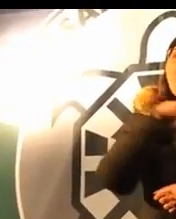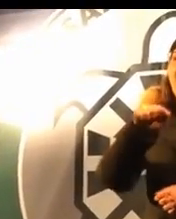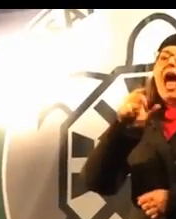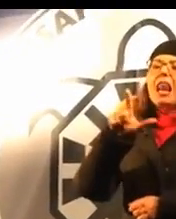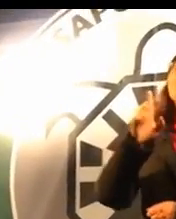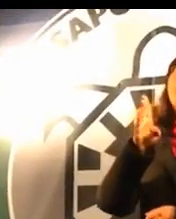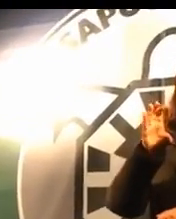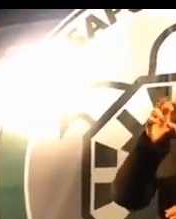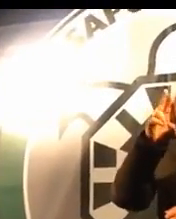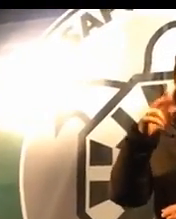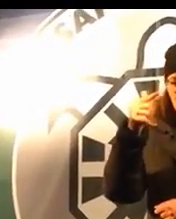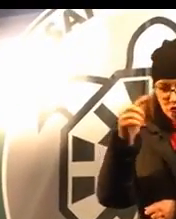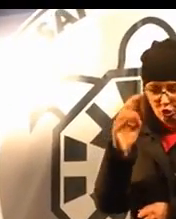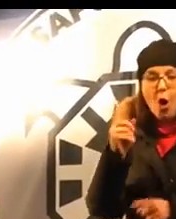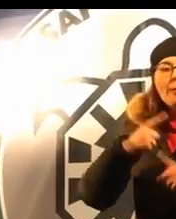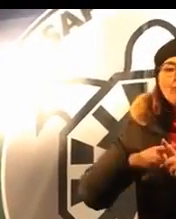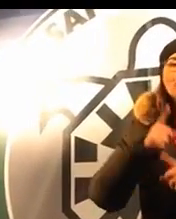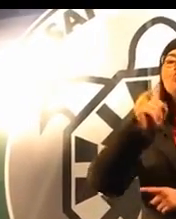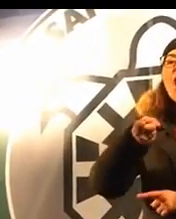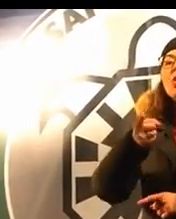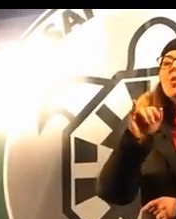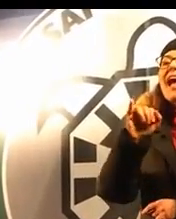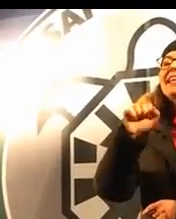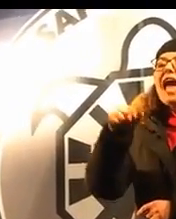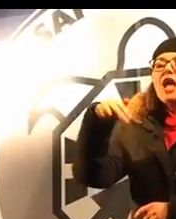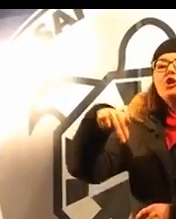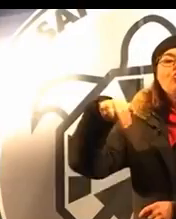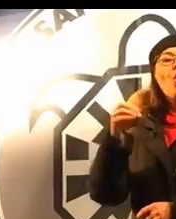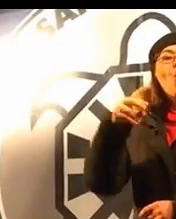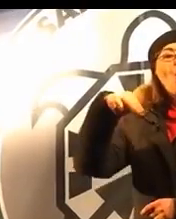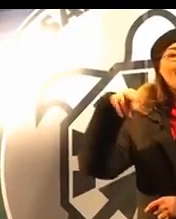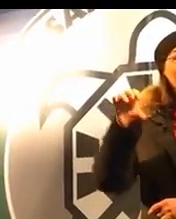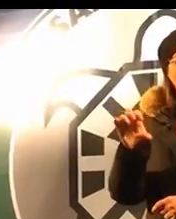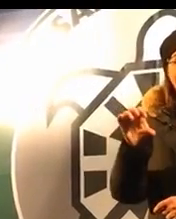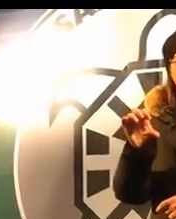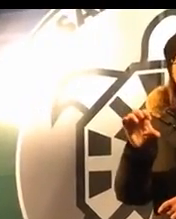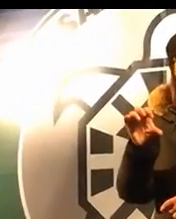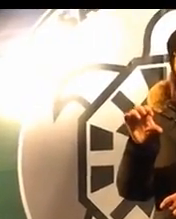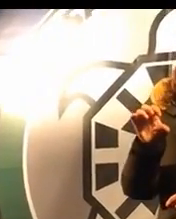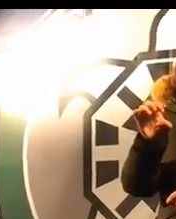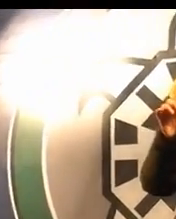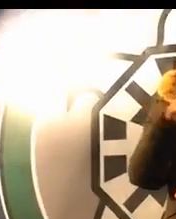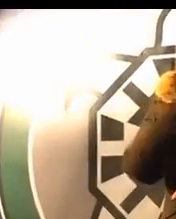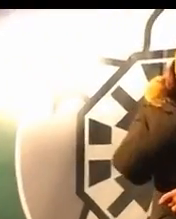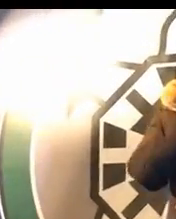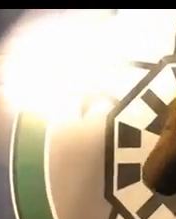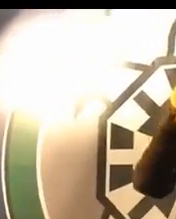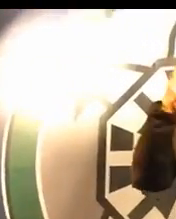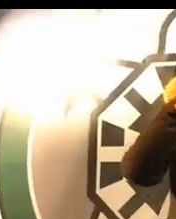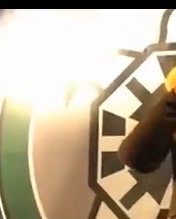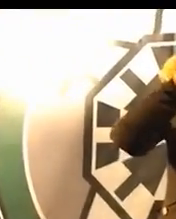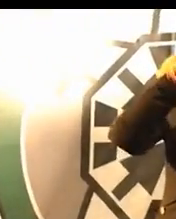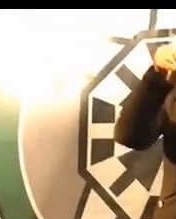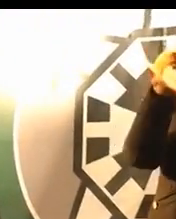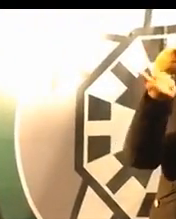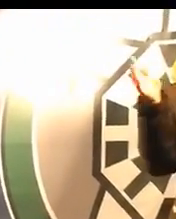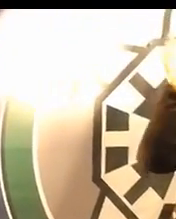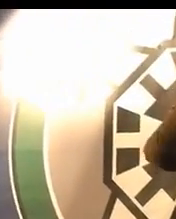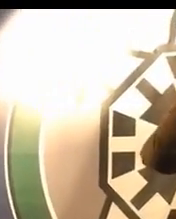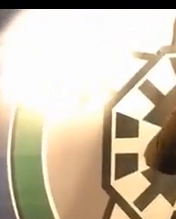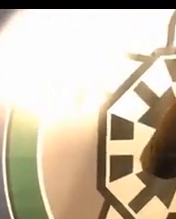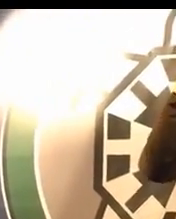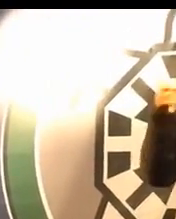a Gianluca Iannone, che è il padre di questa fantastica comunità.